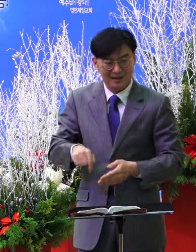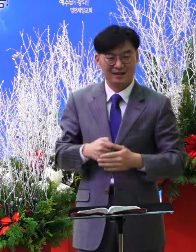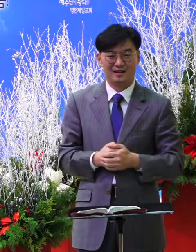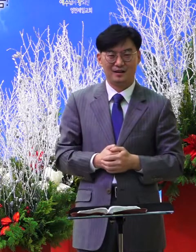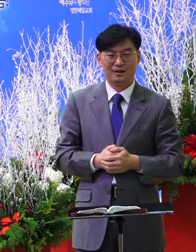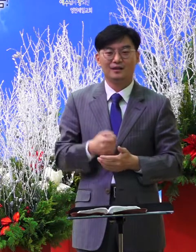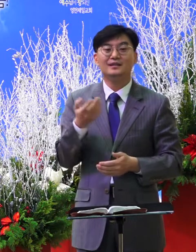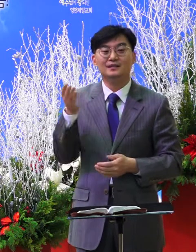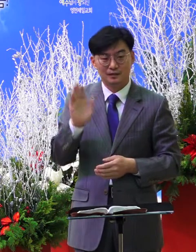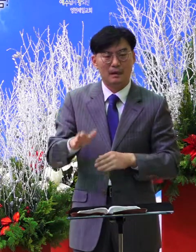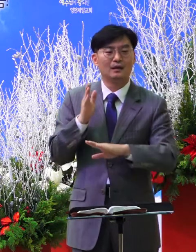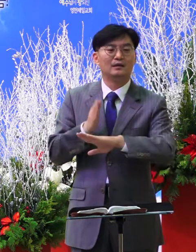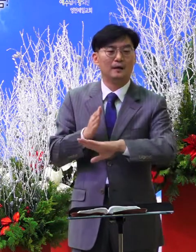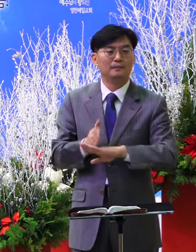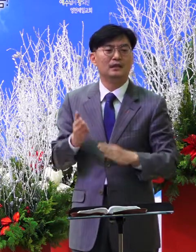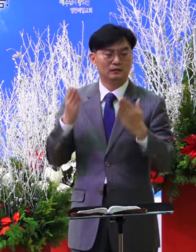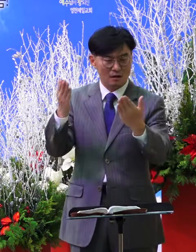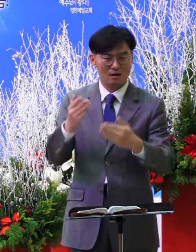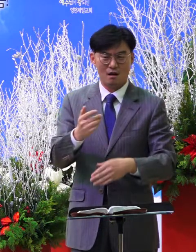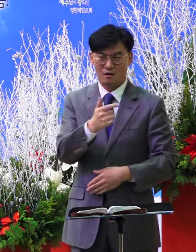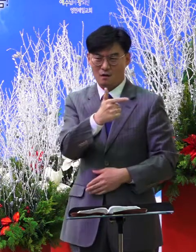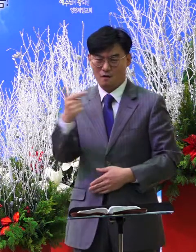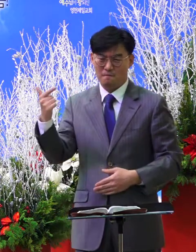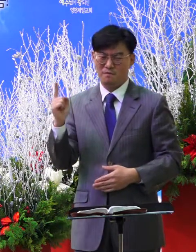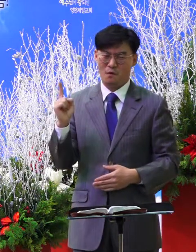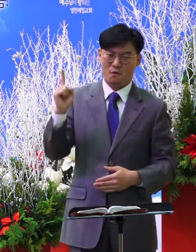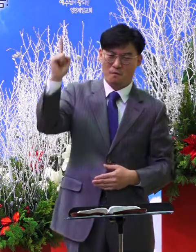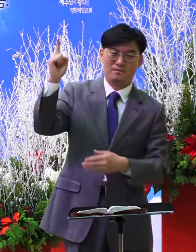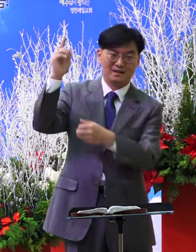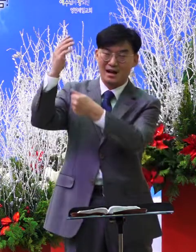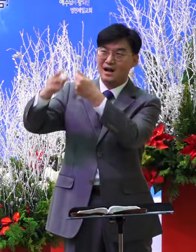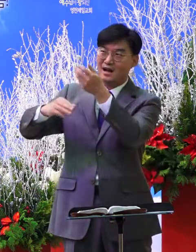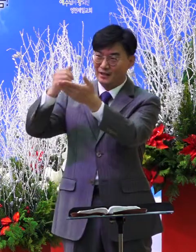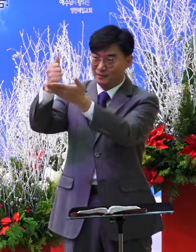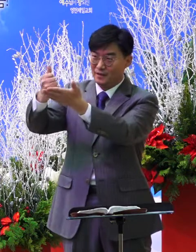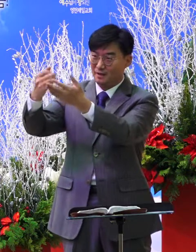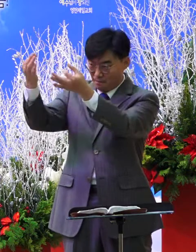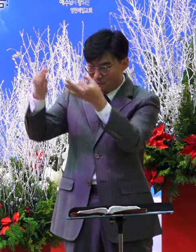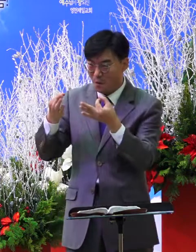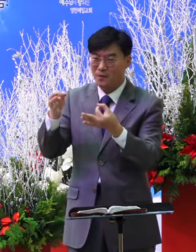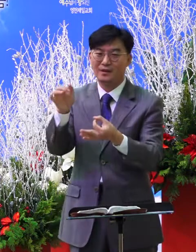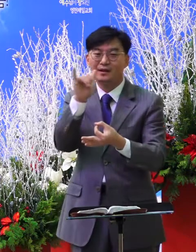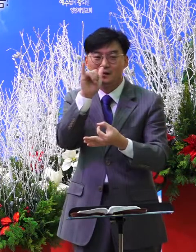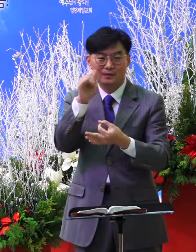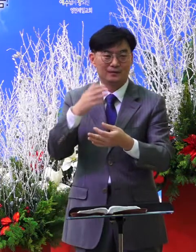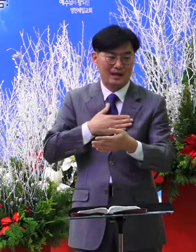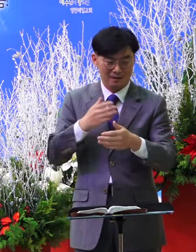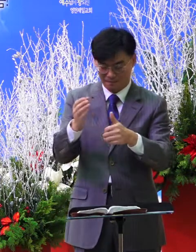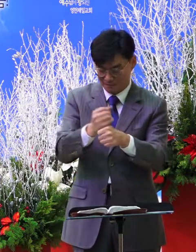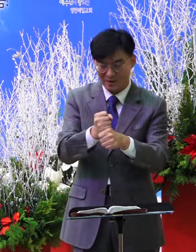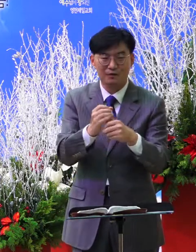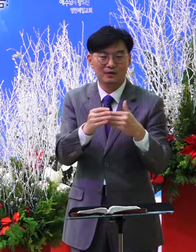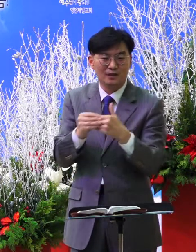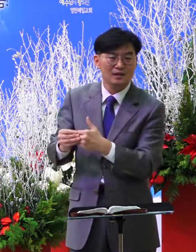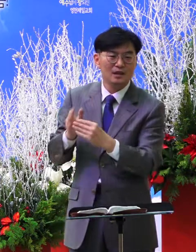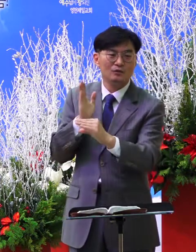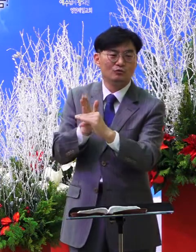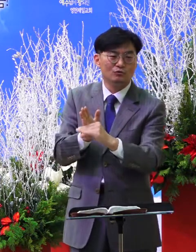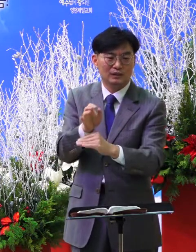전능하신 하나님께서 우리를, 아무것도 아닌 우리를 붙들고 계시기 때문입니다. 그래서 우리는 하나님의 손에 붙들린 진흙